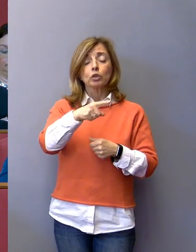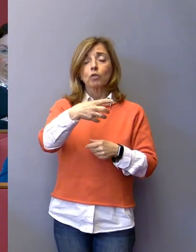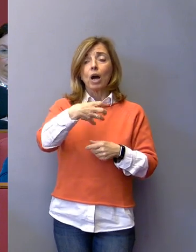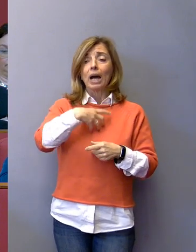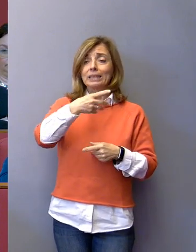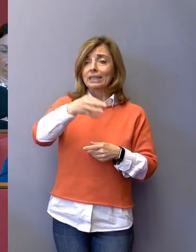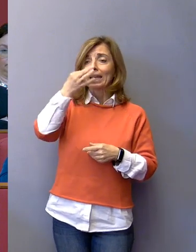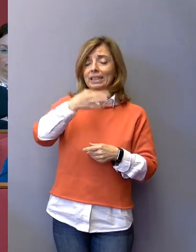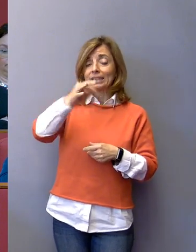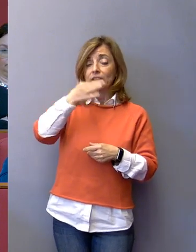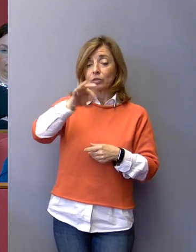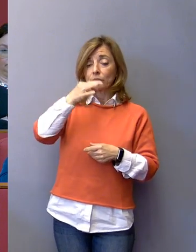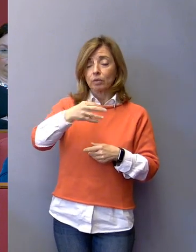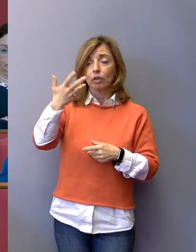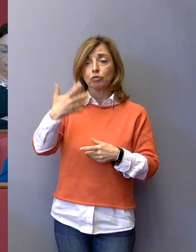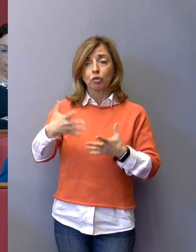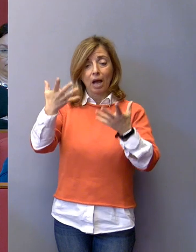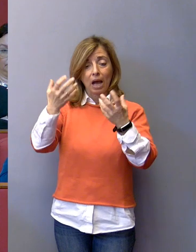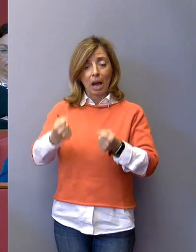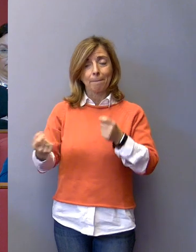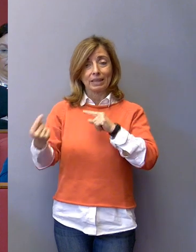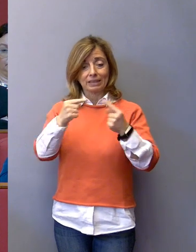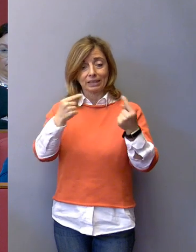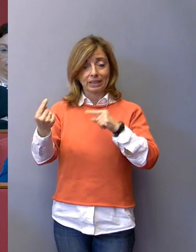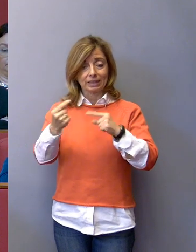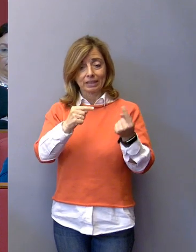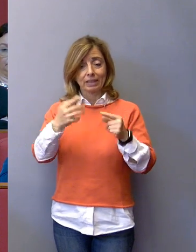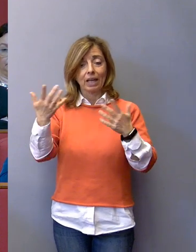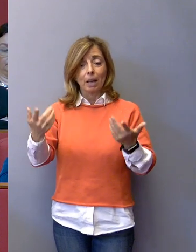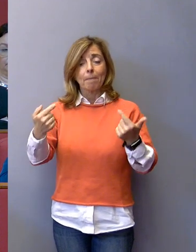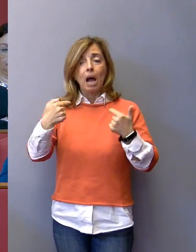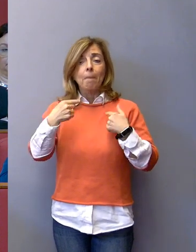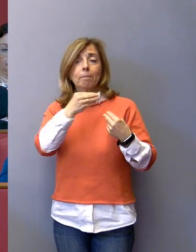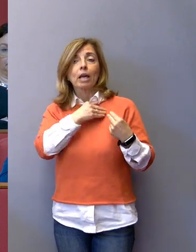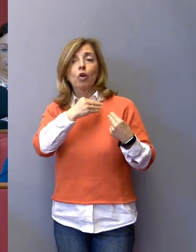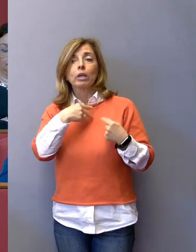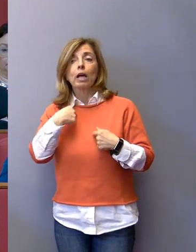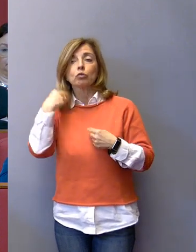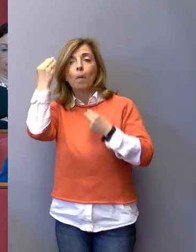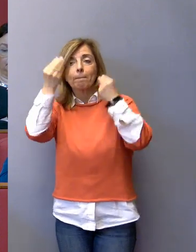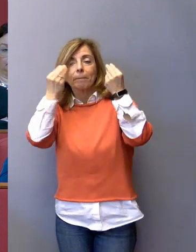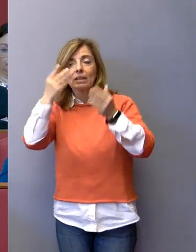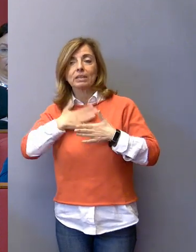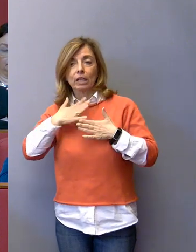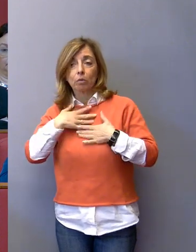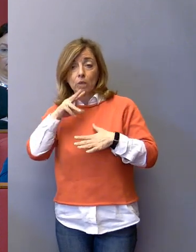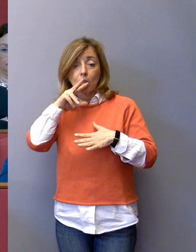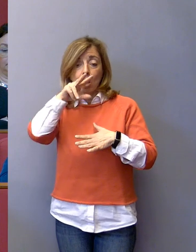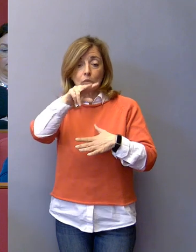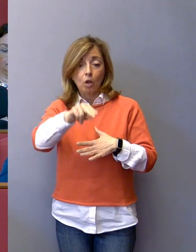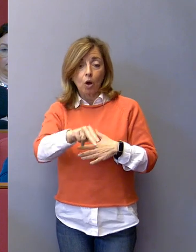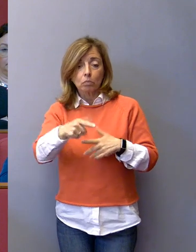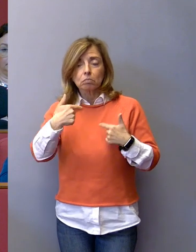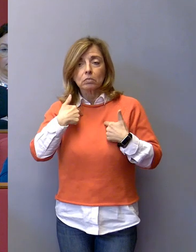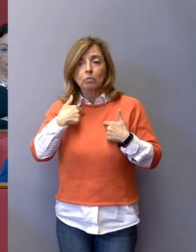li ha illustrati ed e sono stati già ammessi alla discussione ma sono stata richiesta di esprimere un parere che è stato espresso nei termini